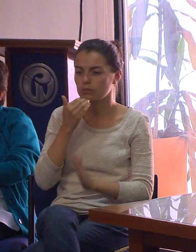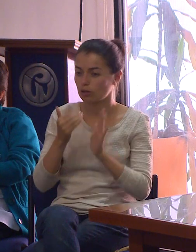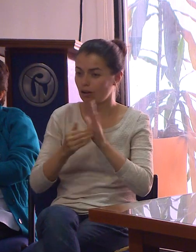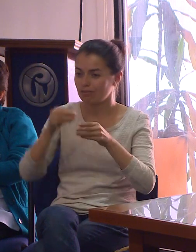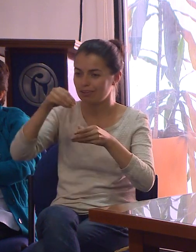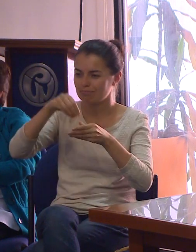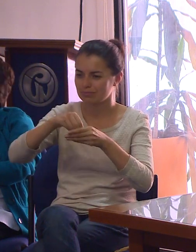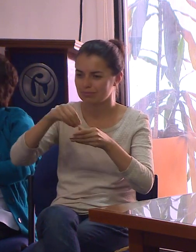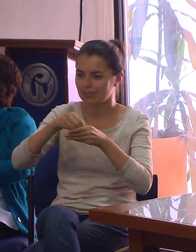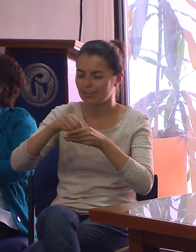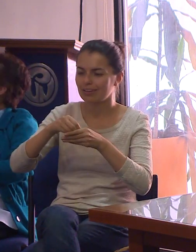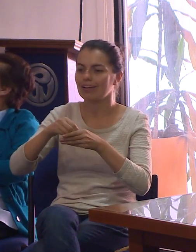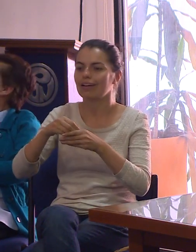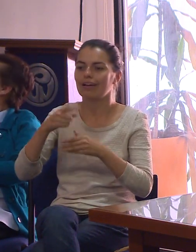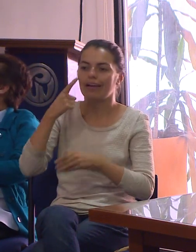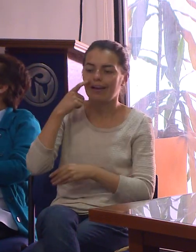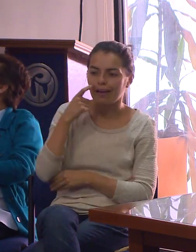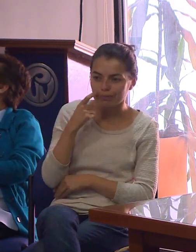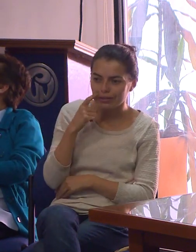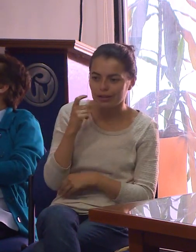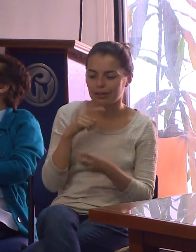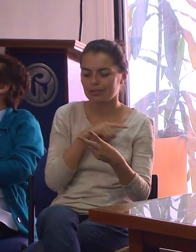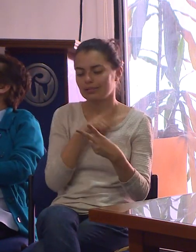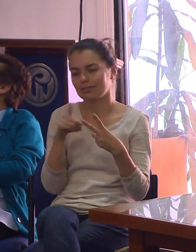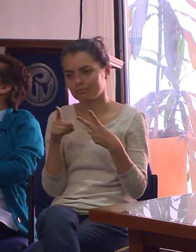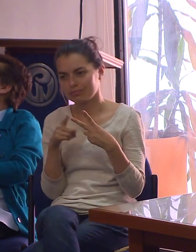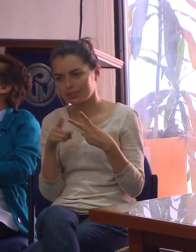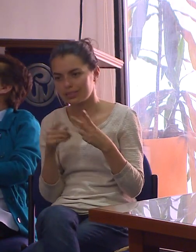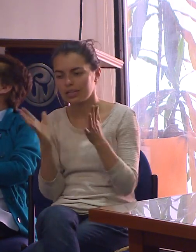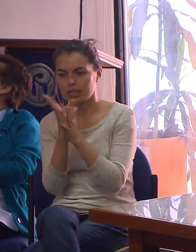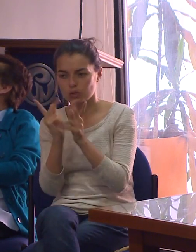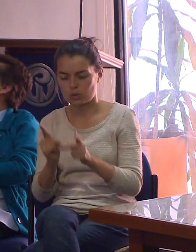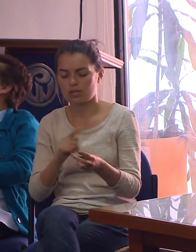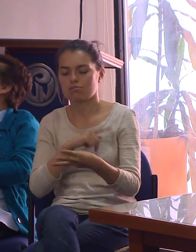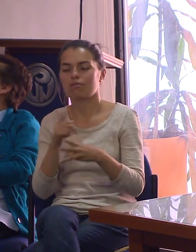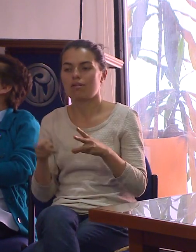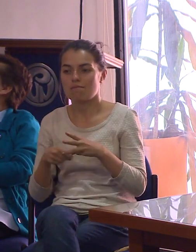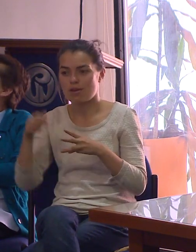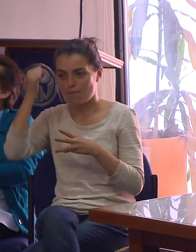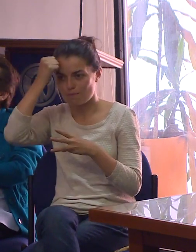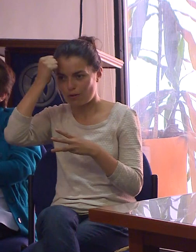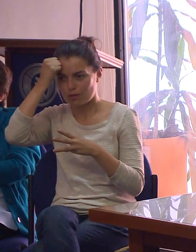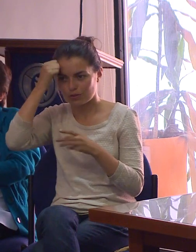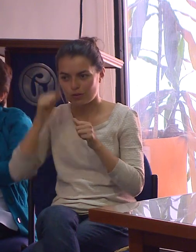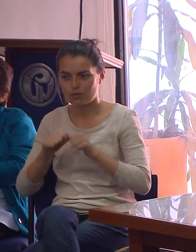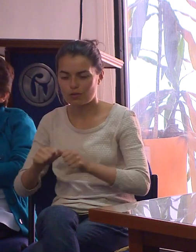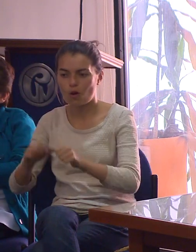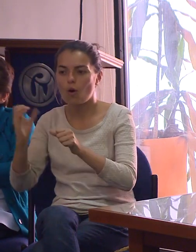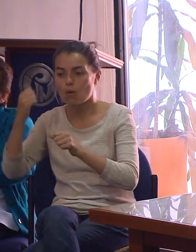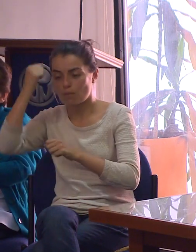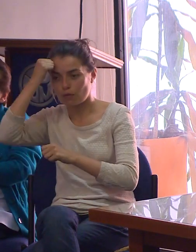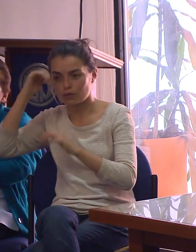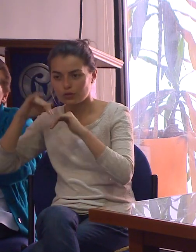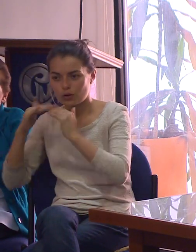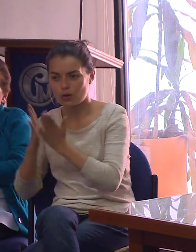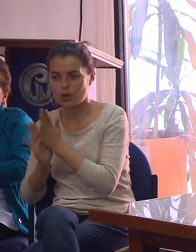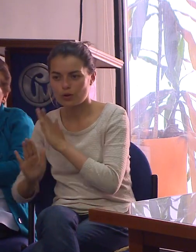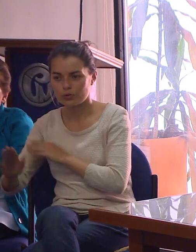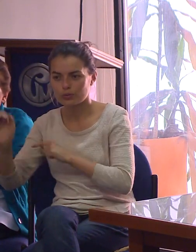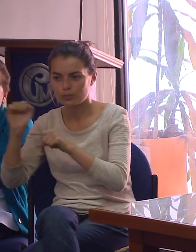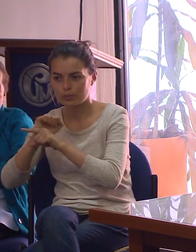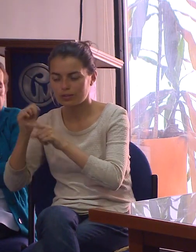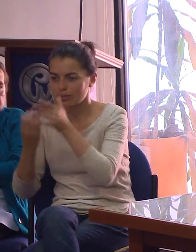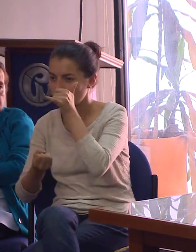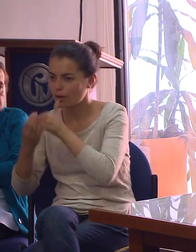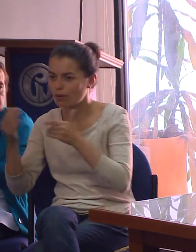aspecto educativo, a los padres de familia, a los estudiantes, a los mismos profesores titulares de las instituciones, también tratamos